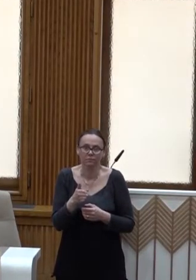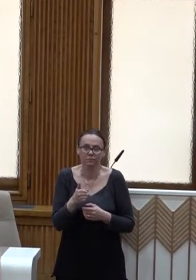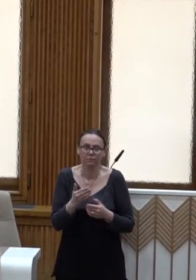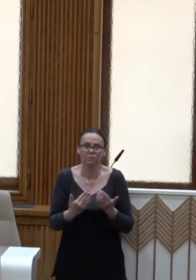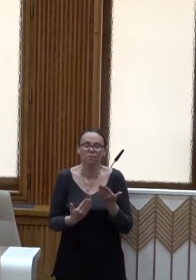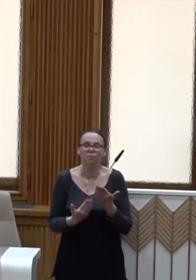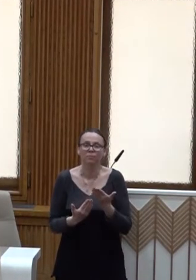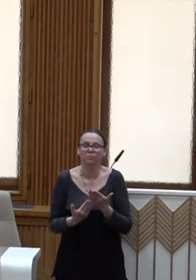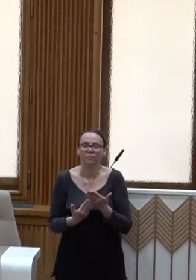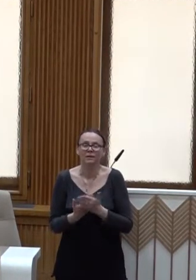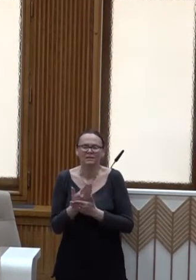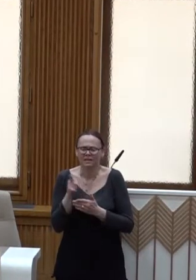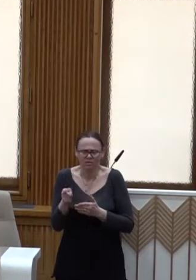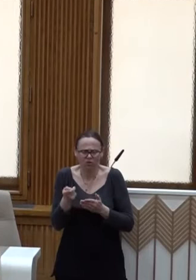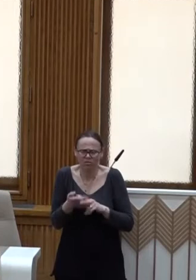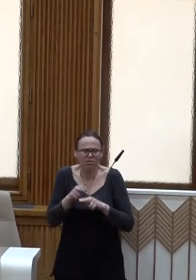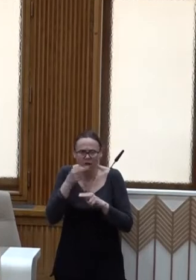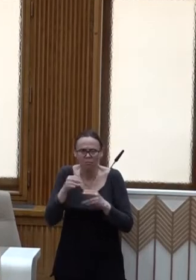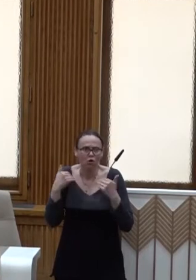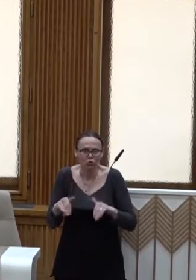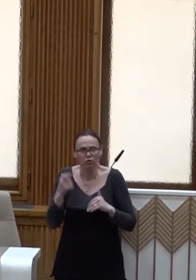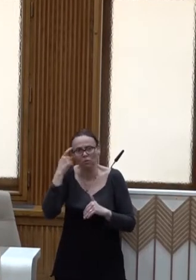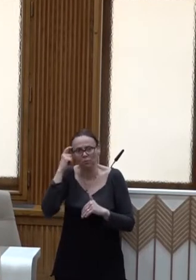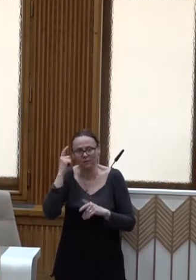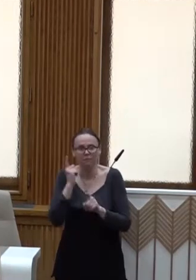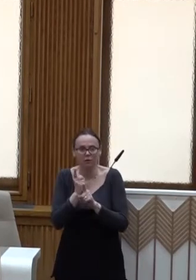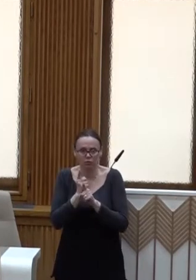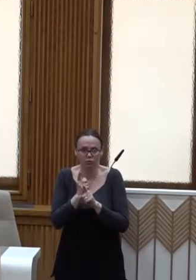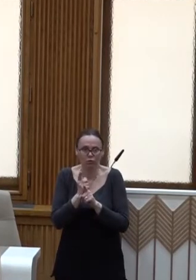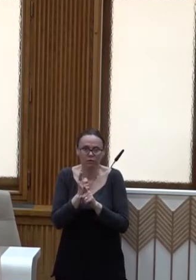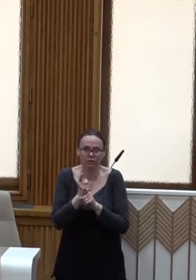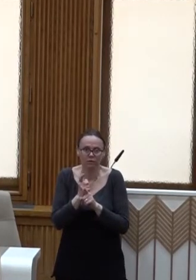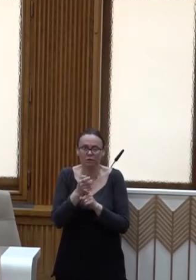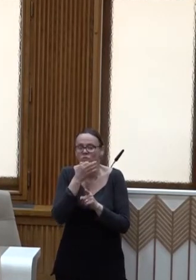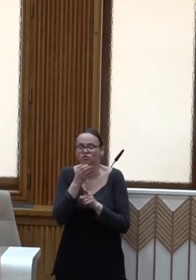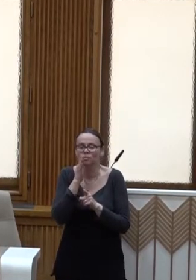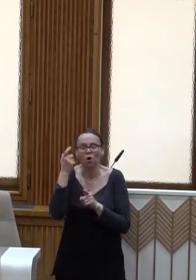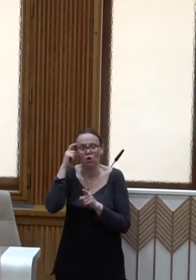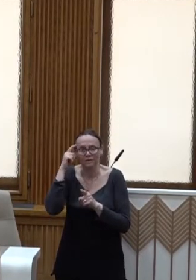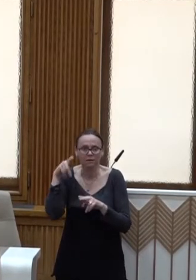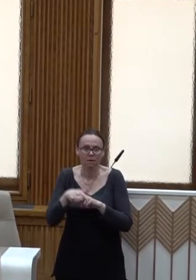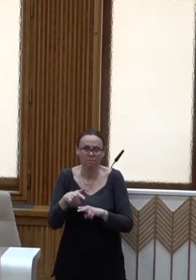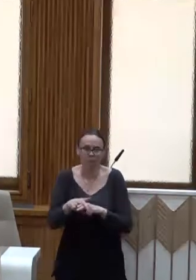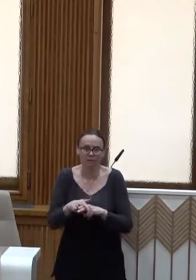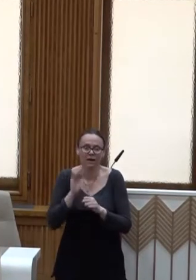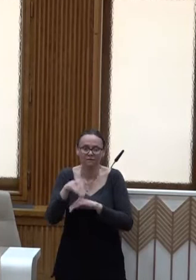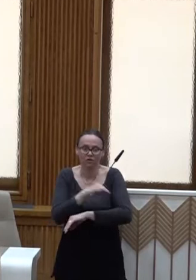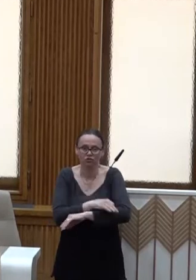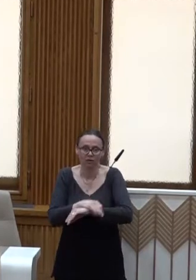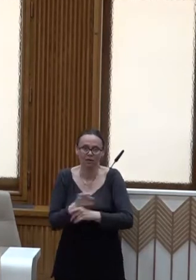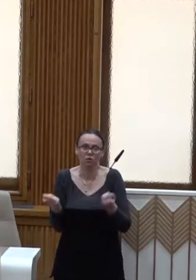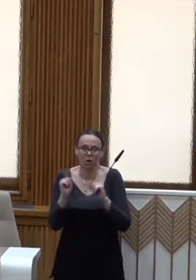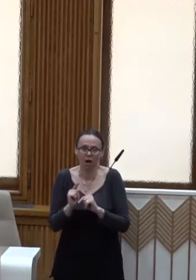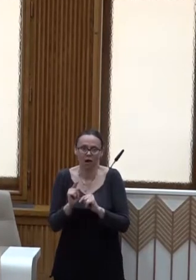za najnujnejše poskrbljeno tudi, če bo oskrba motena več tednov ali